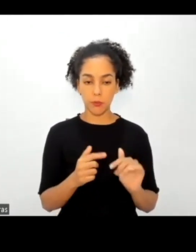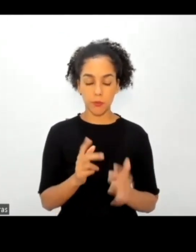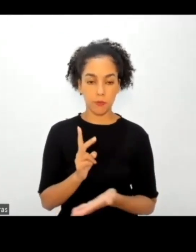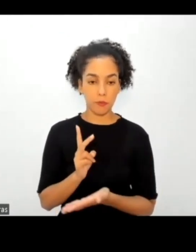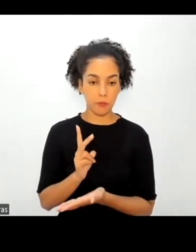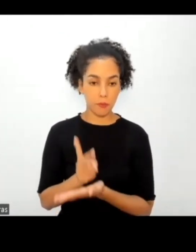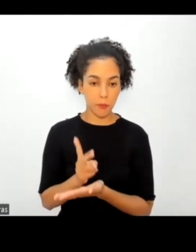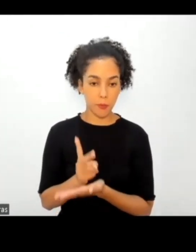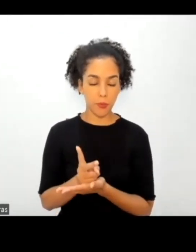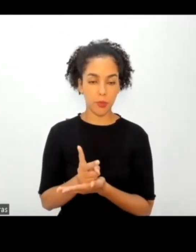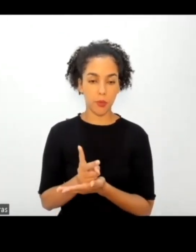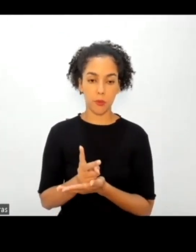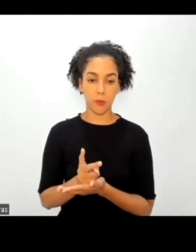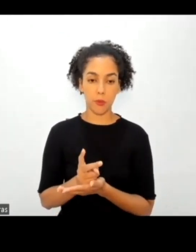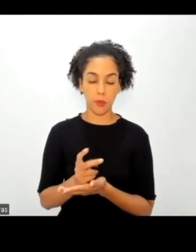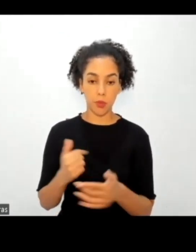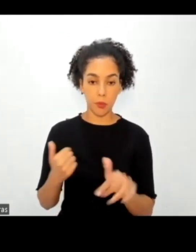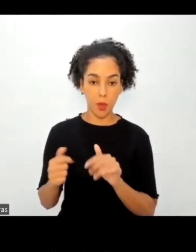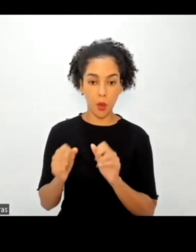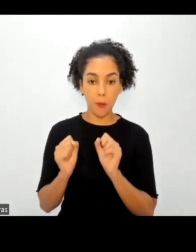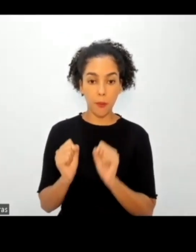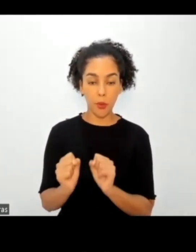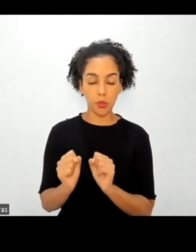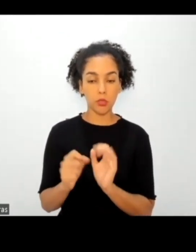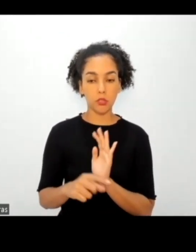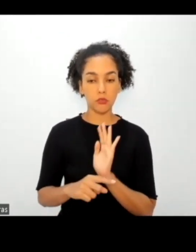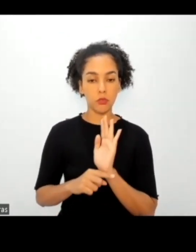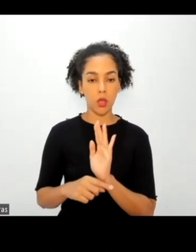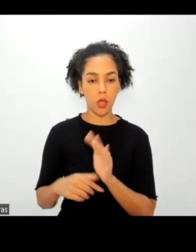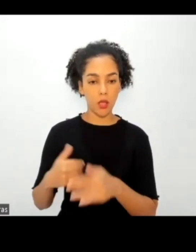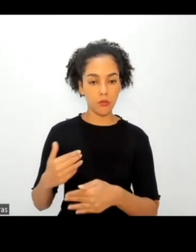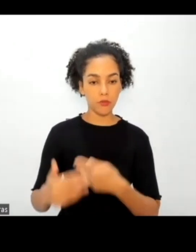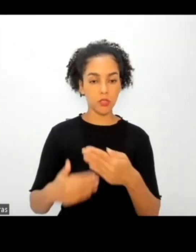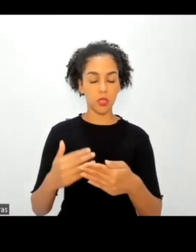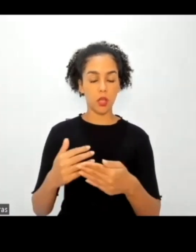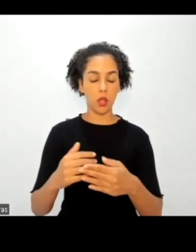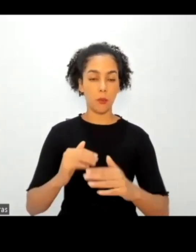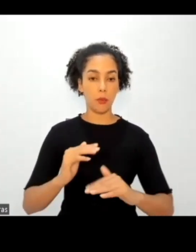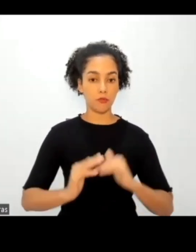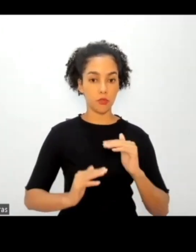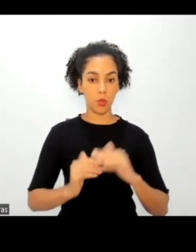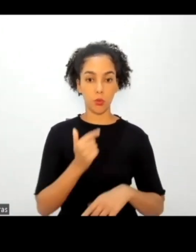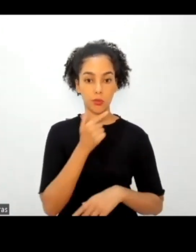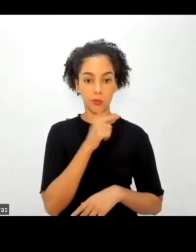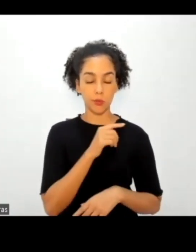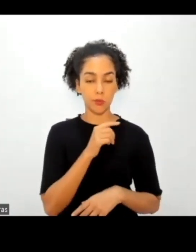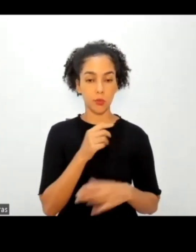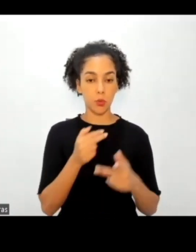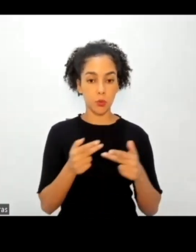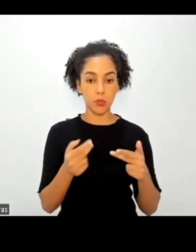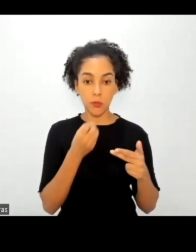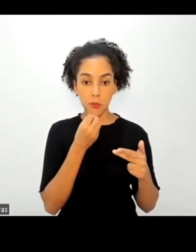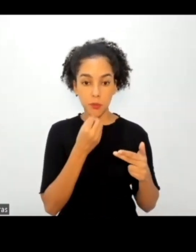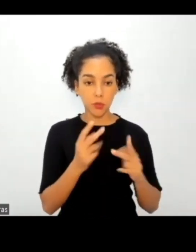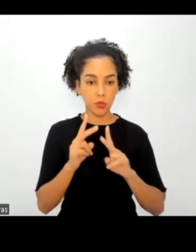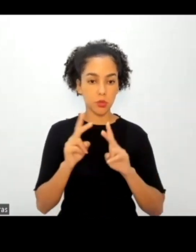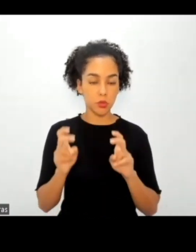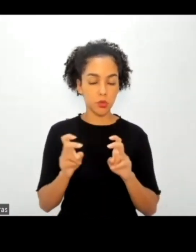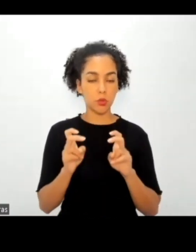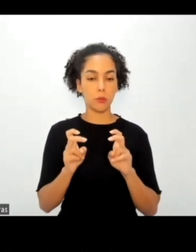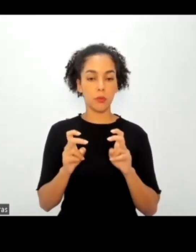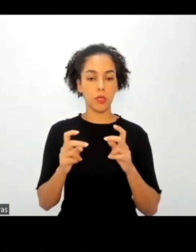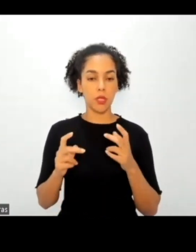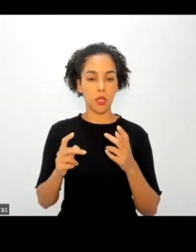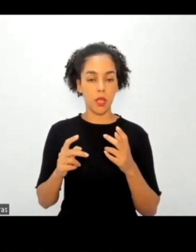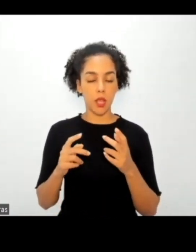atividade a gente pode contribuir para avançar nem, né, tudo que essa profissão construiu de bom, no sentido, né, da sua crítica, da